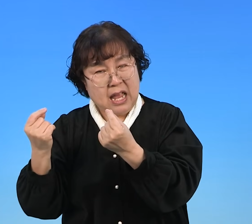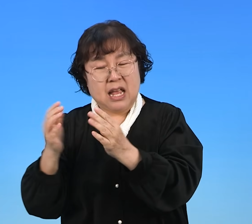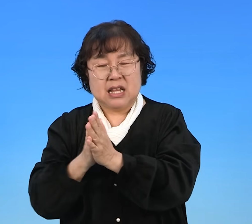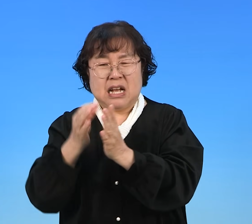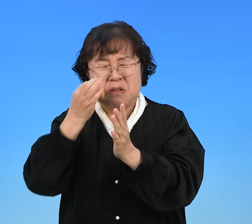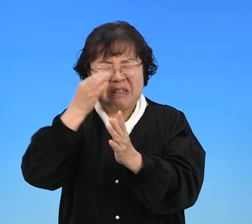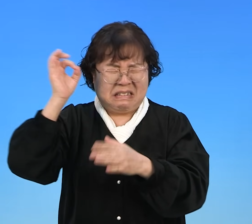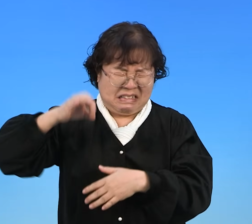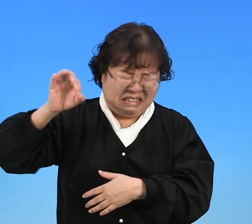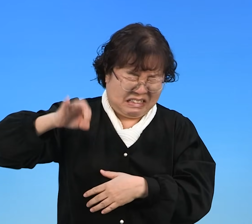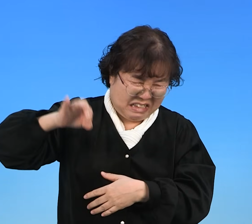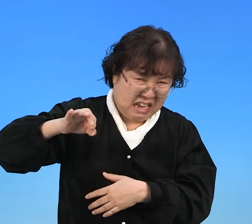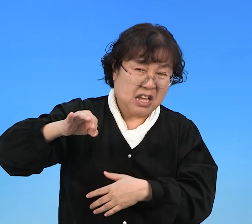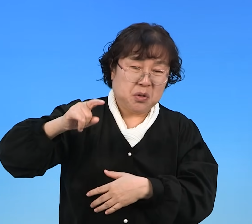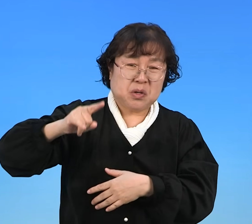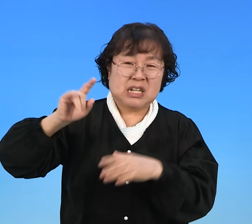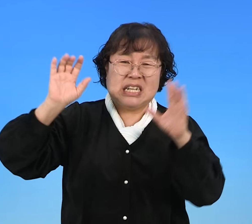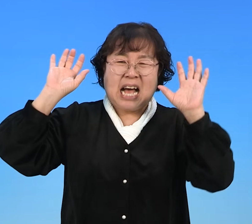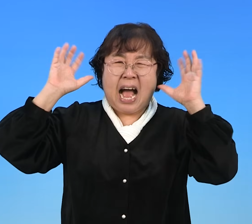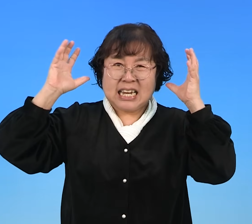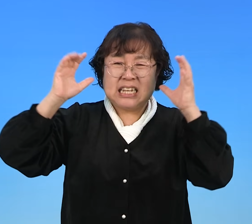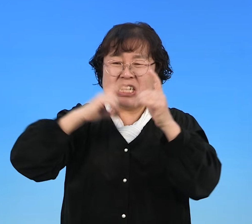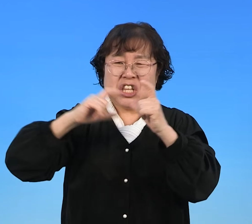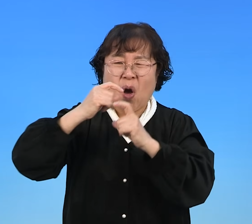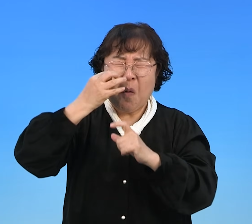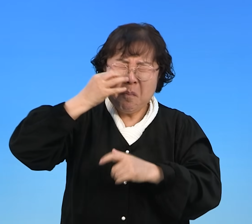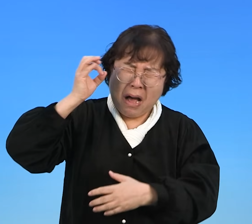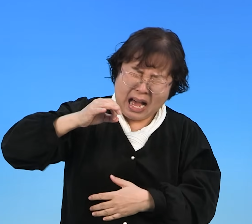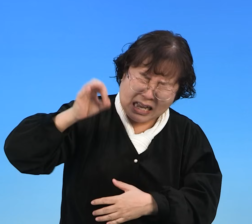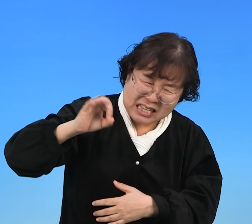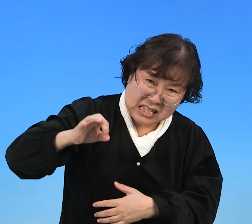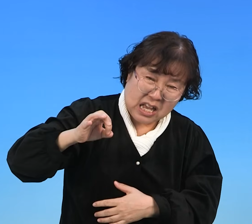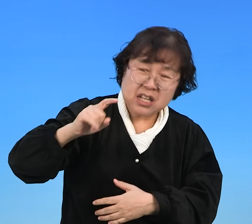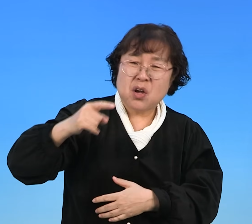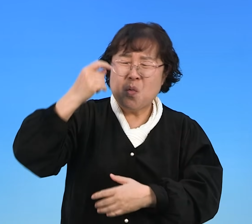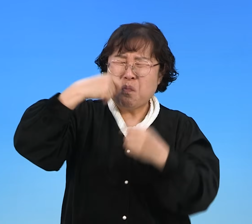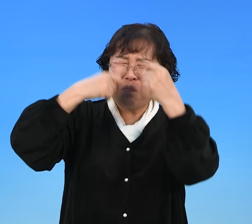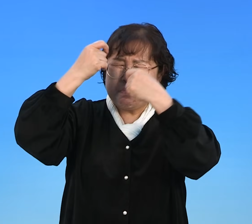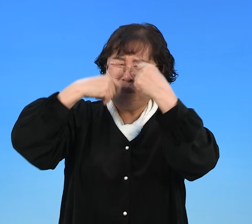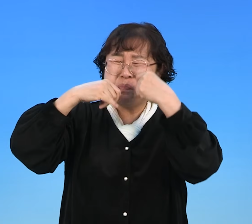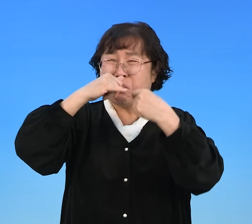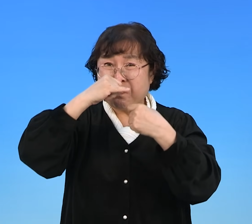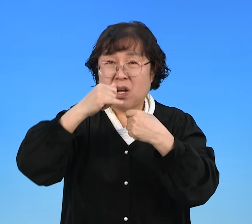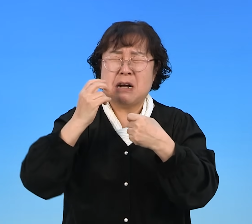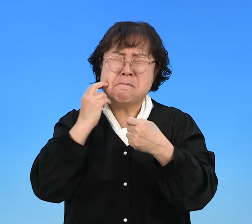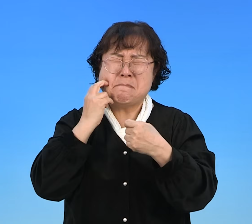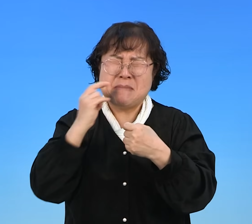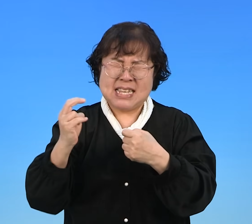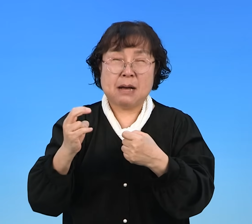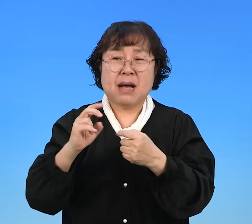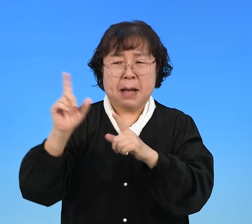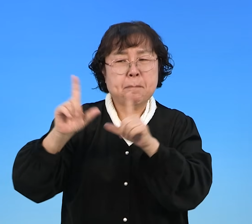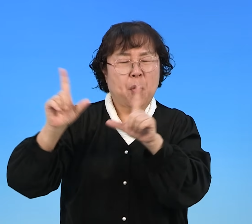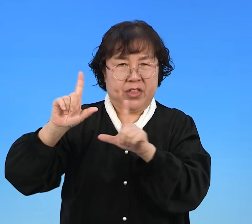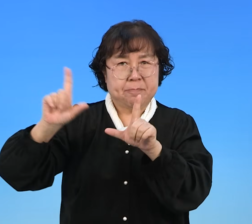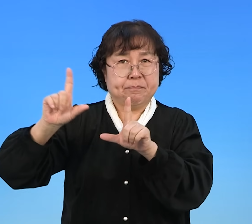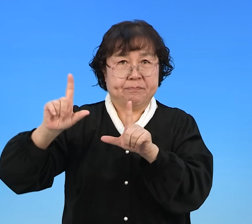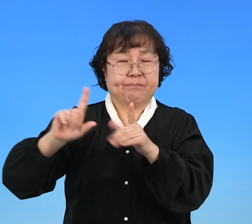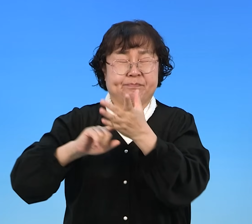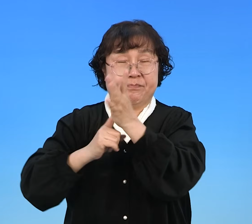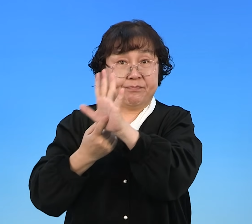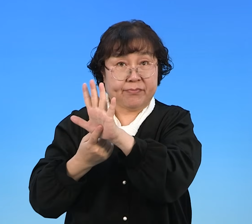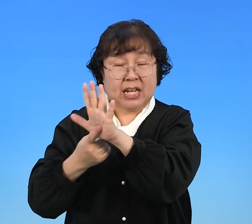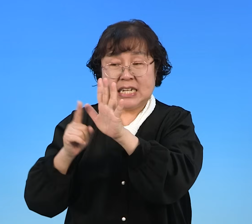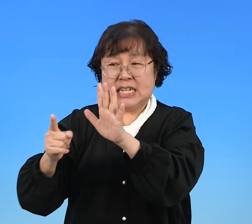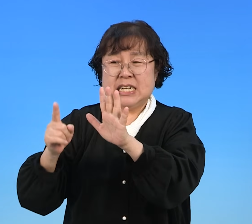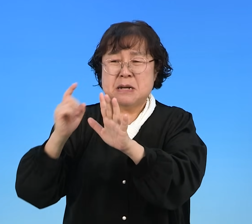새끼예요. 근데 그 까마귀 새끼가 또 울고 있네요. 처참한 상태예요. 그런데 하나님께서는